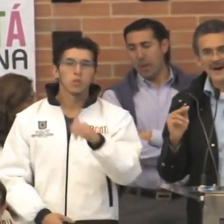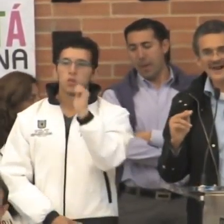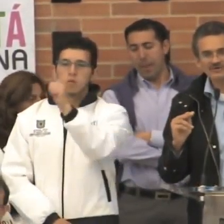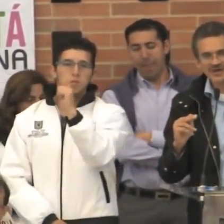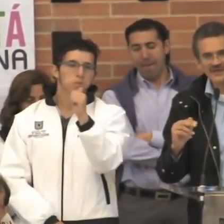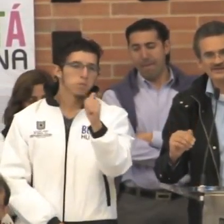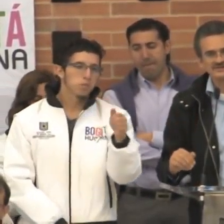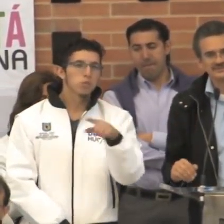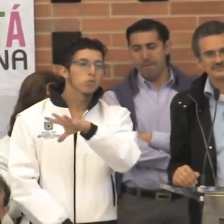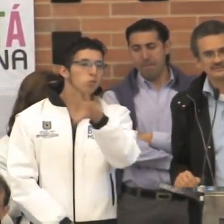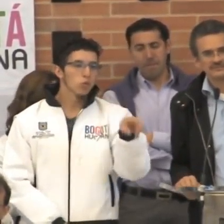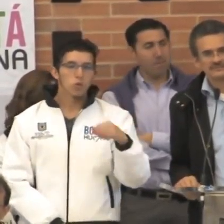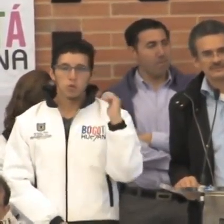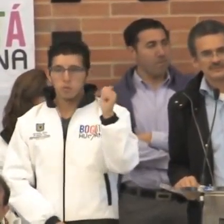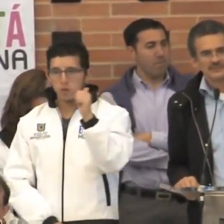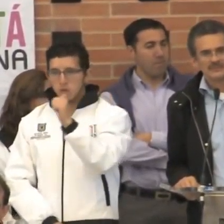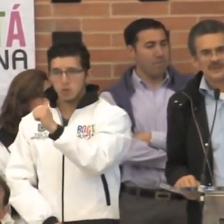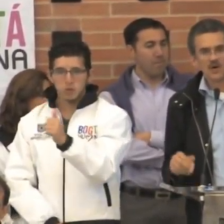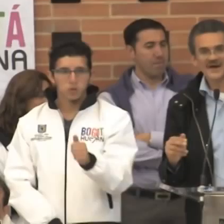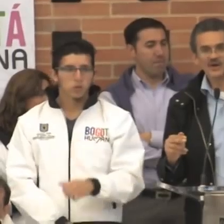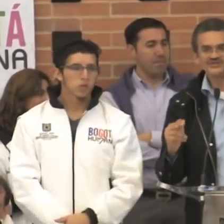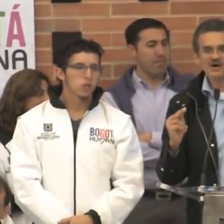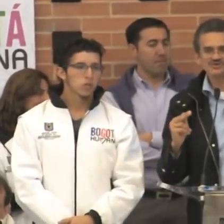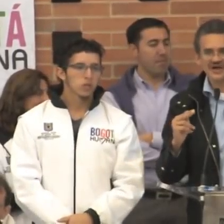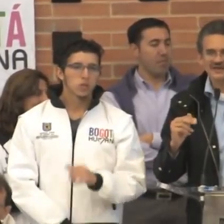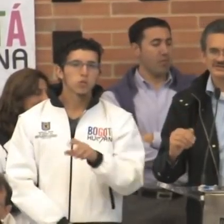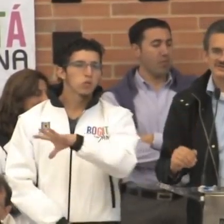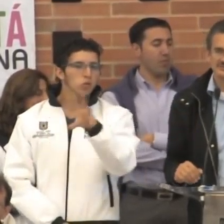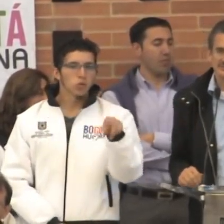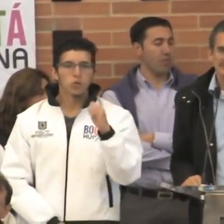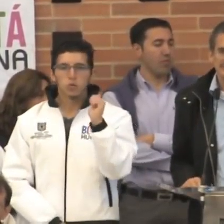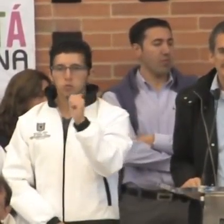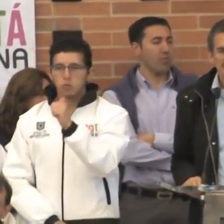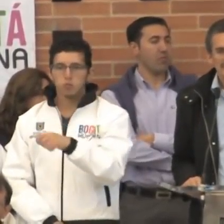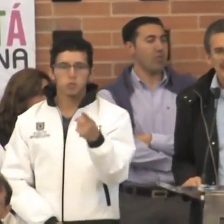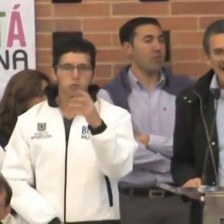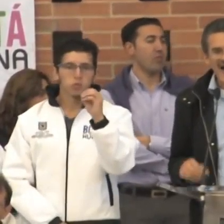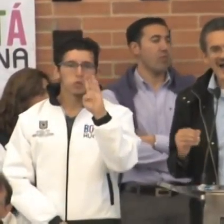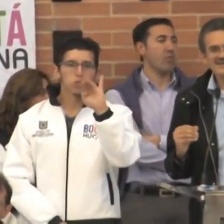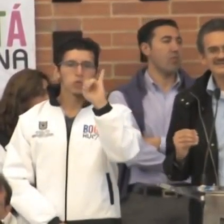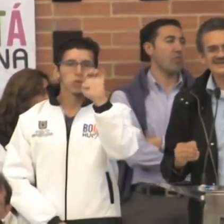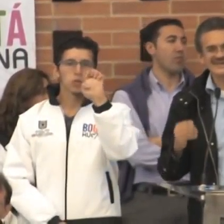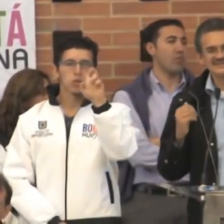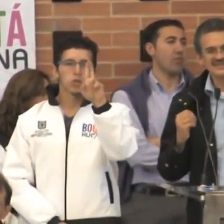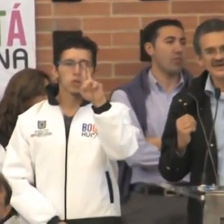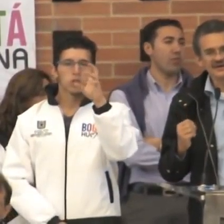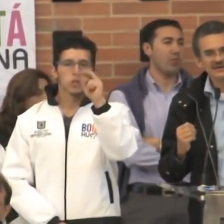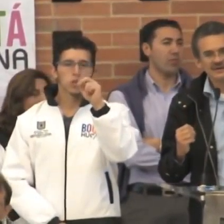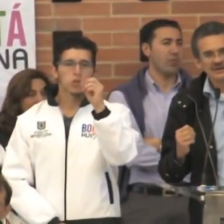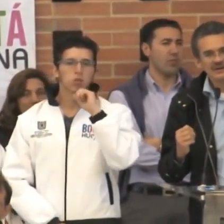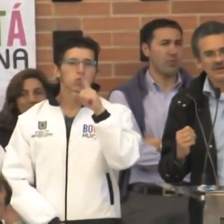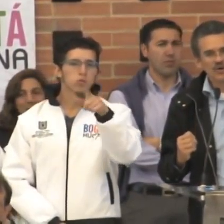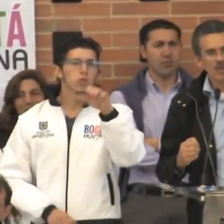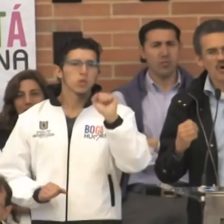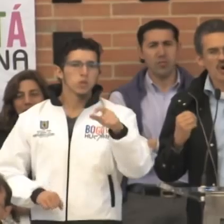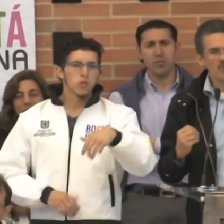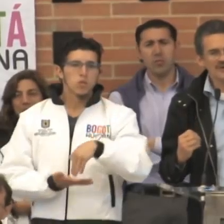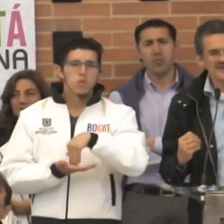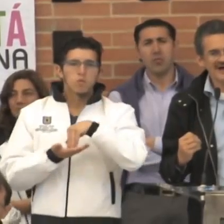gobierno para ustedes, el gobierno de ustedes. Háganse sentir